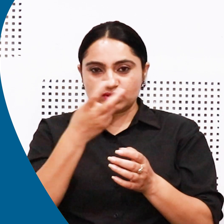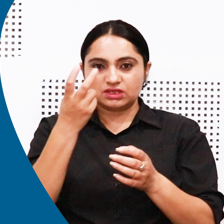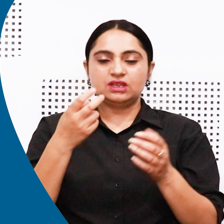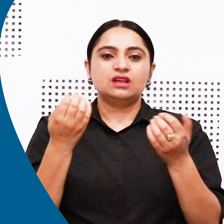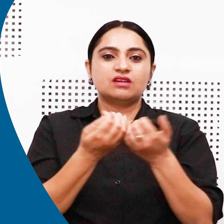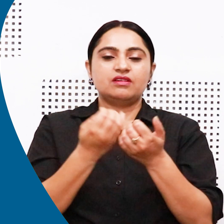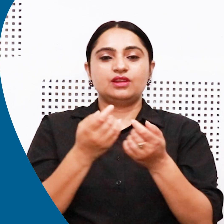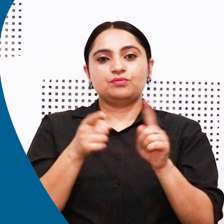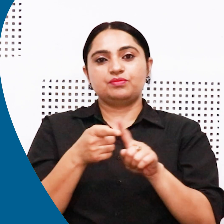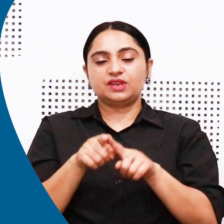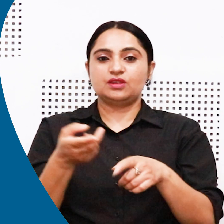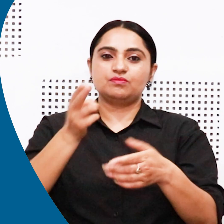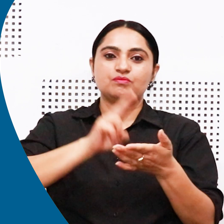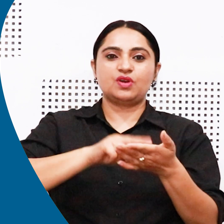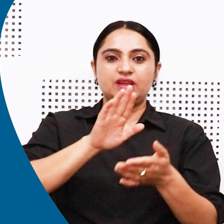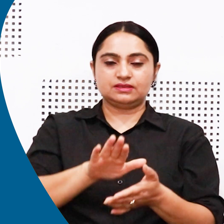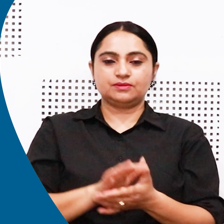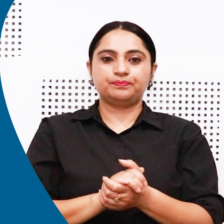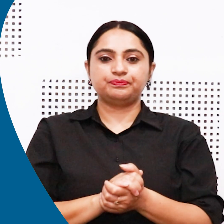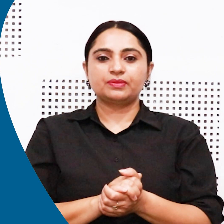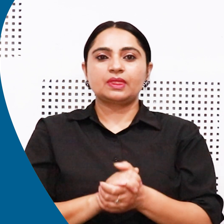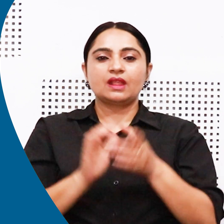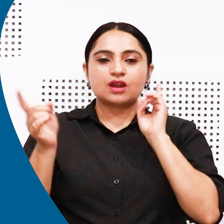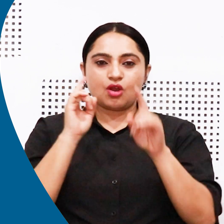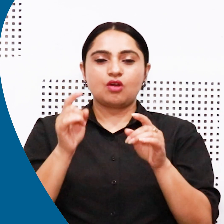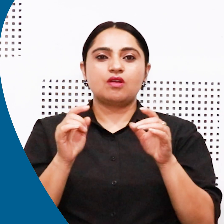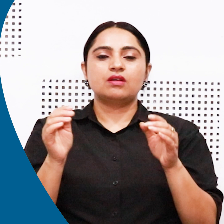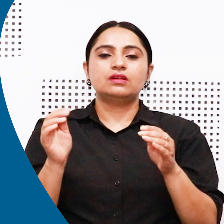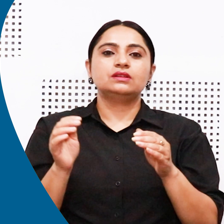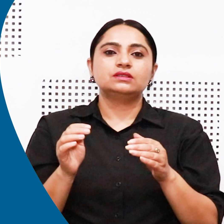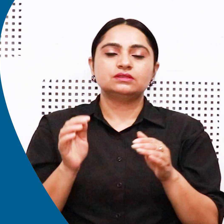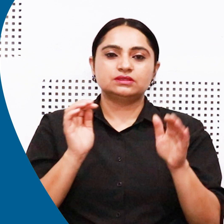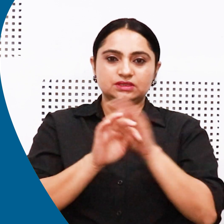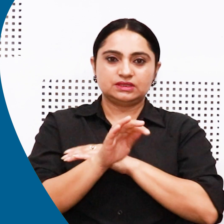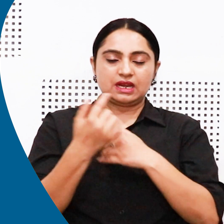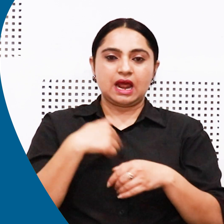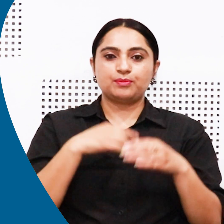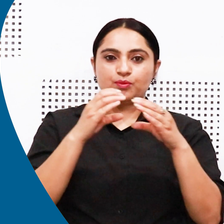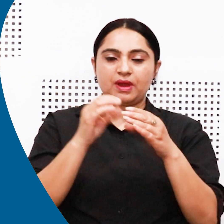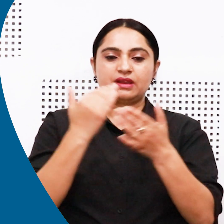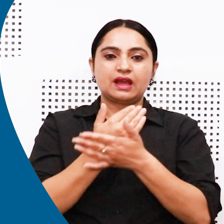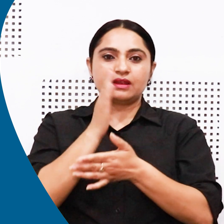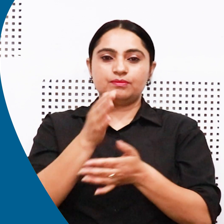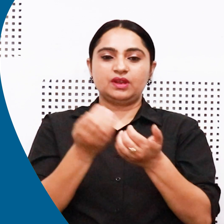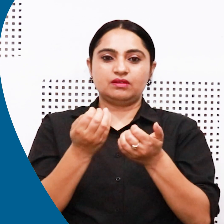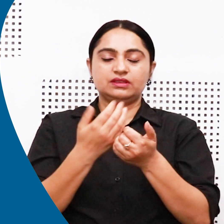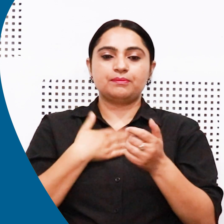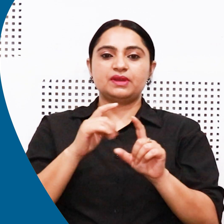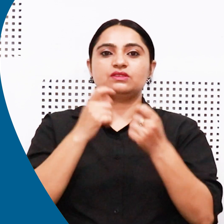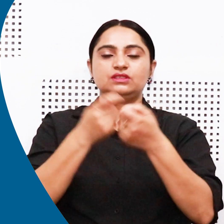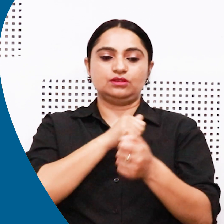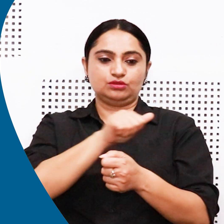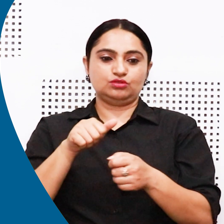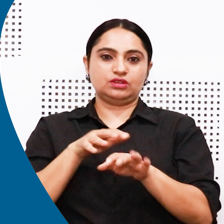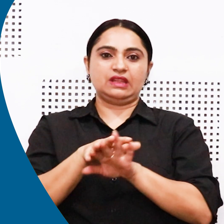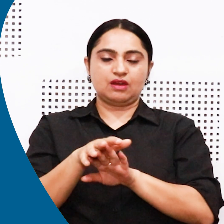पनि बढेका छन्। नगर बाल सञ्जालका पूर्व अध्यक्ष दिपेश कुमार महतो, हाम्रो पालिका कार्यक्रमले गर्दा मेरो क्षेत्रका जनताहरू